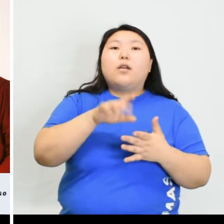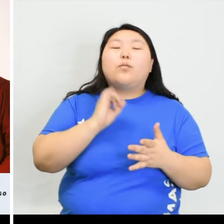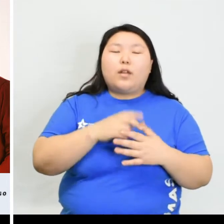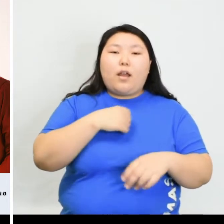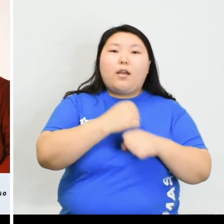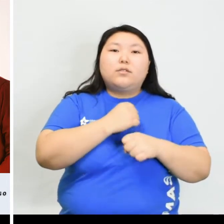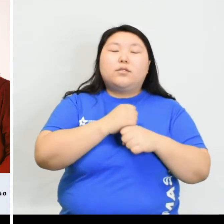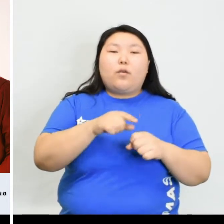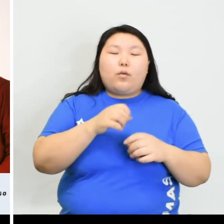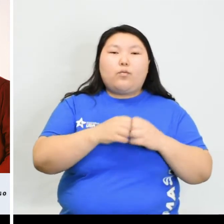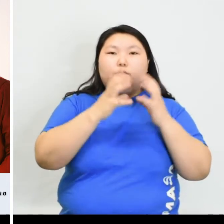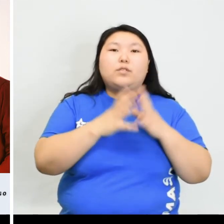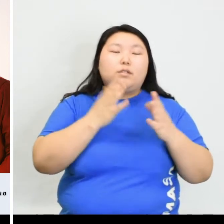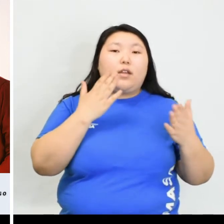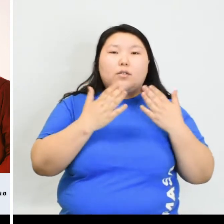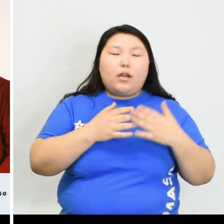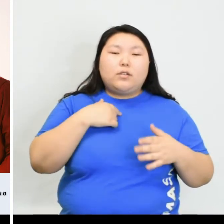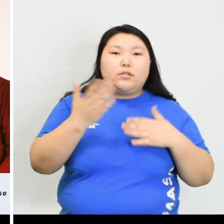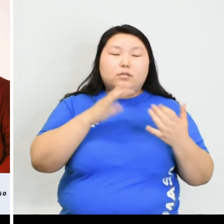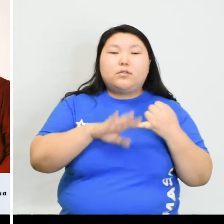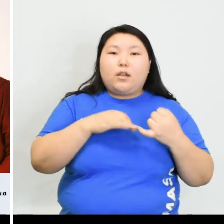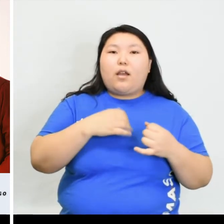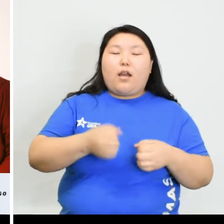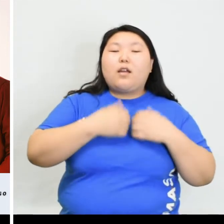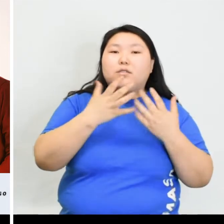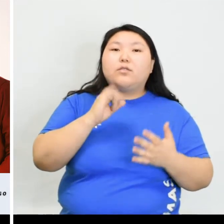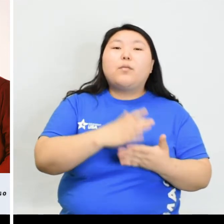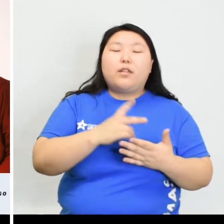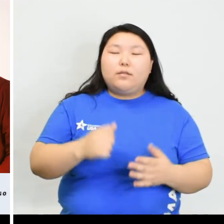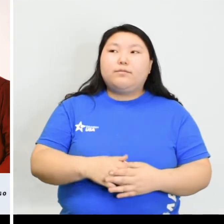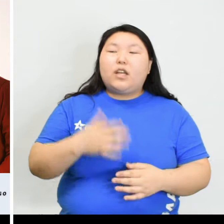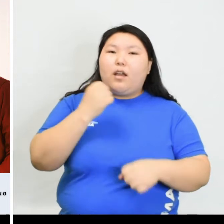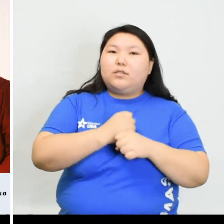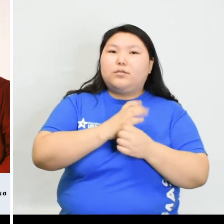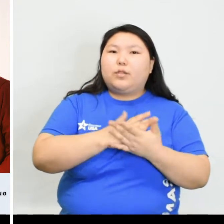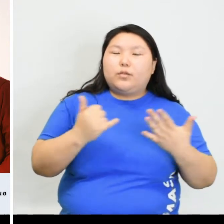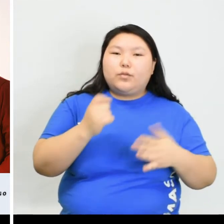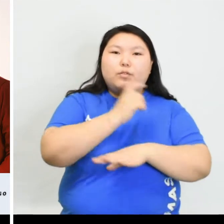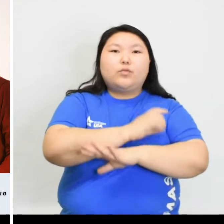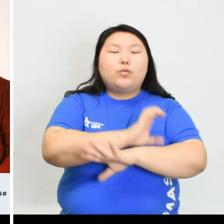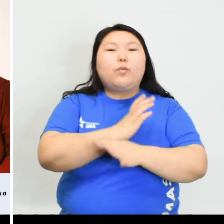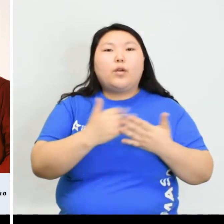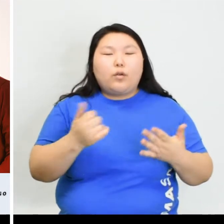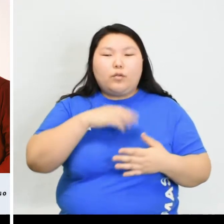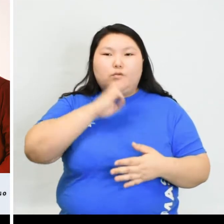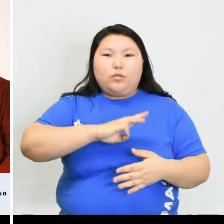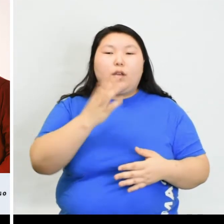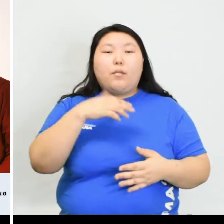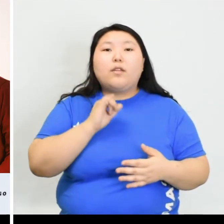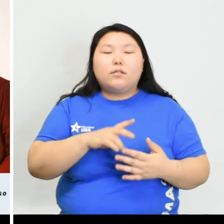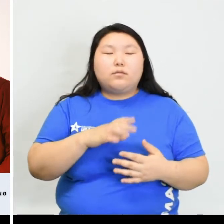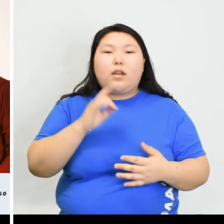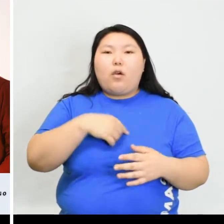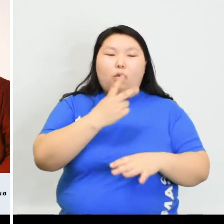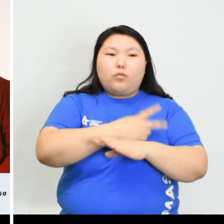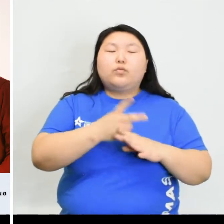ер нь бүтэх талраа эцээцд хардгал гарч ирдэг юм байна. Тэгэхээр ажиллаж байна уу, хичээл сургуулж байна уу, тууштай байдал. Тийм хамаагүй тийм. Үр дүн